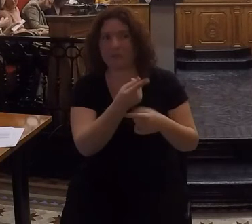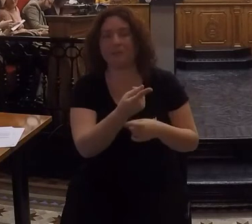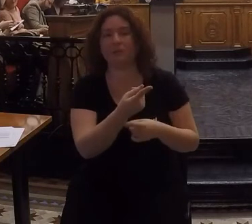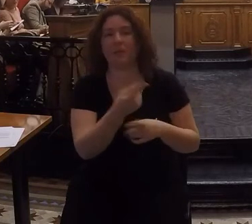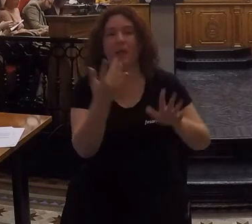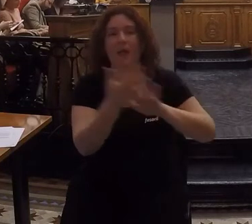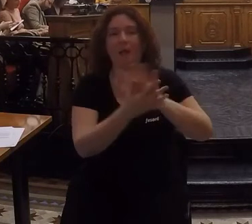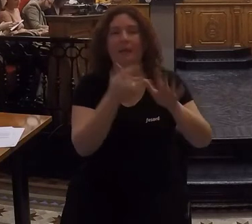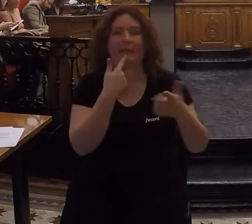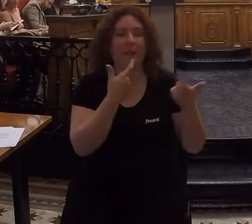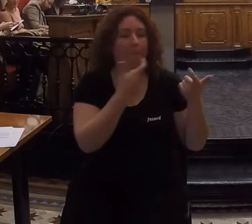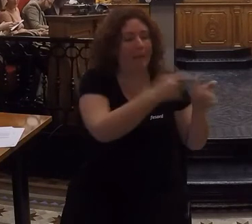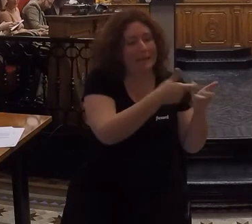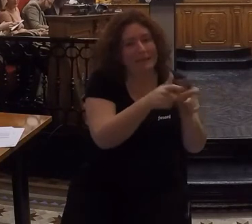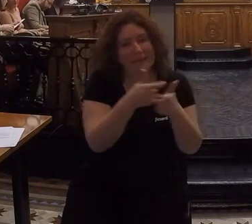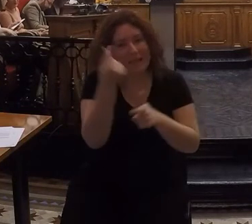de partidas, como